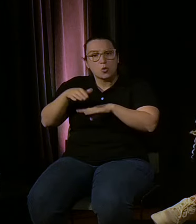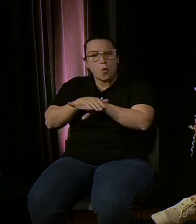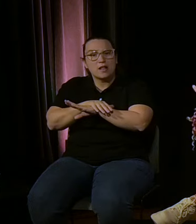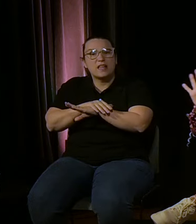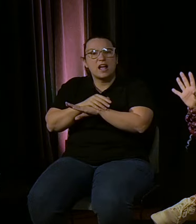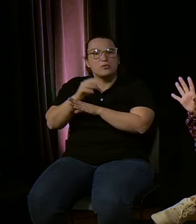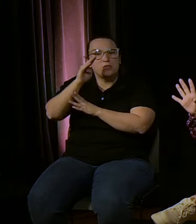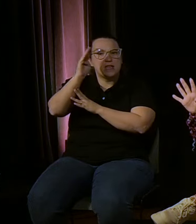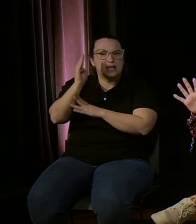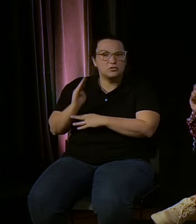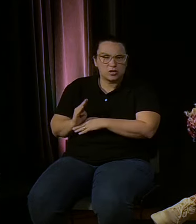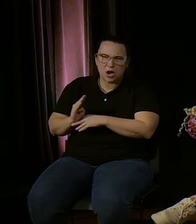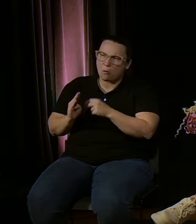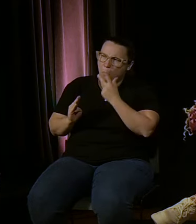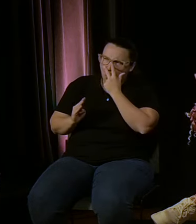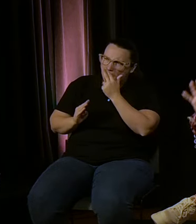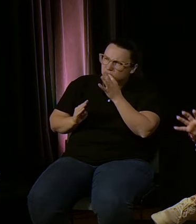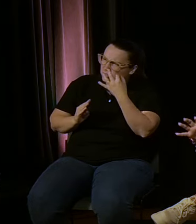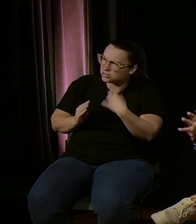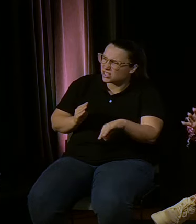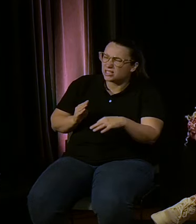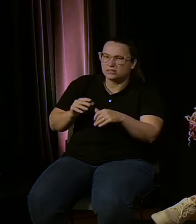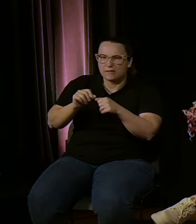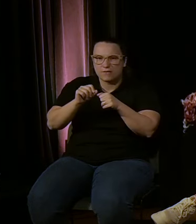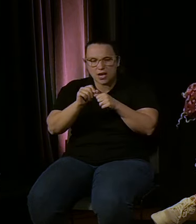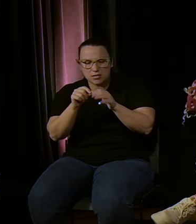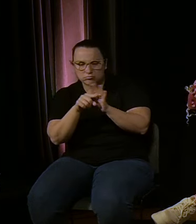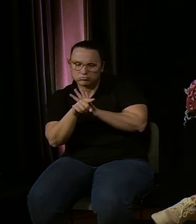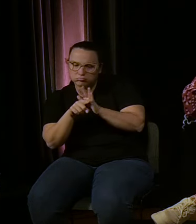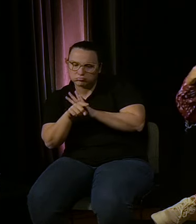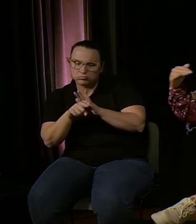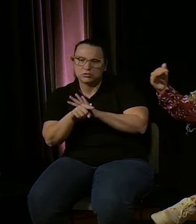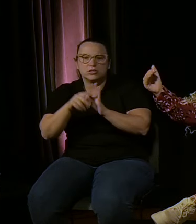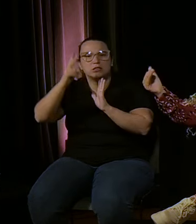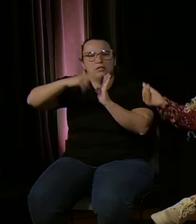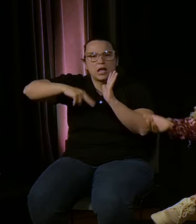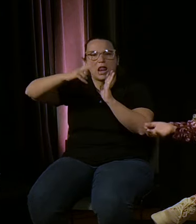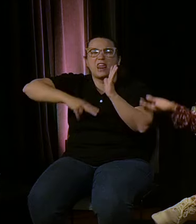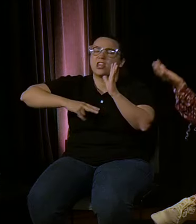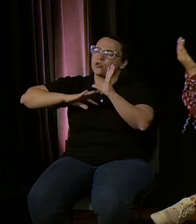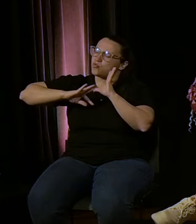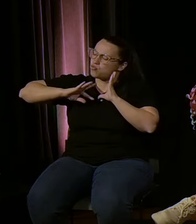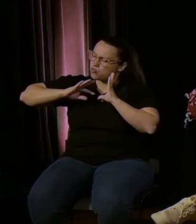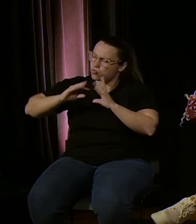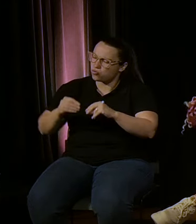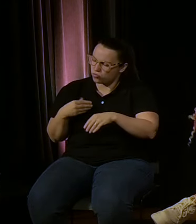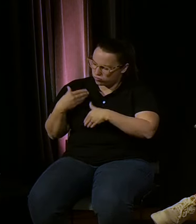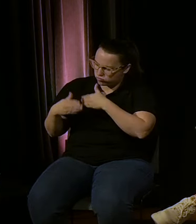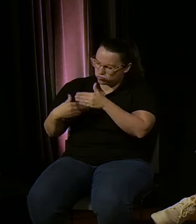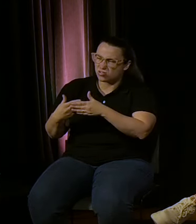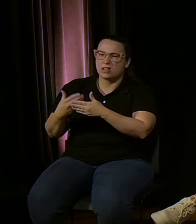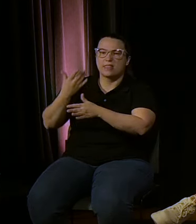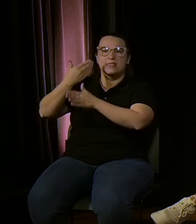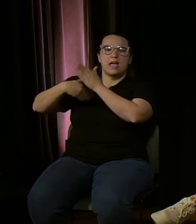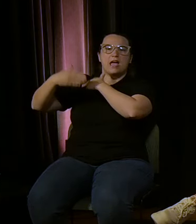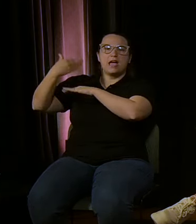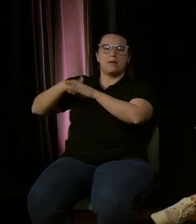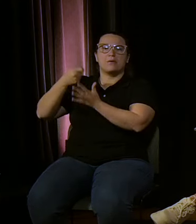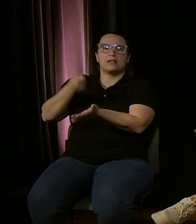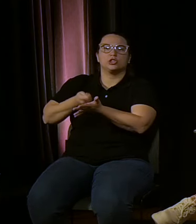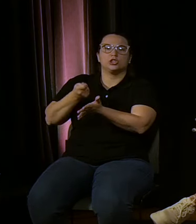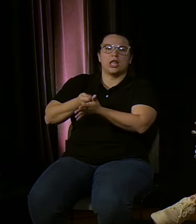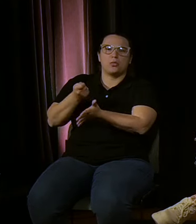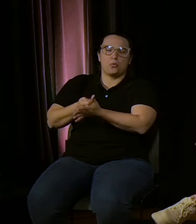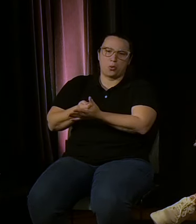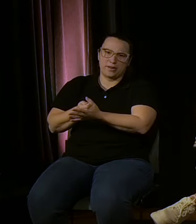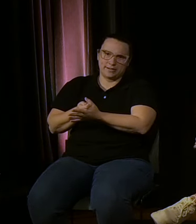Arquivo Nacional, eu posso estar falando besteira aqui, mas ela fez essa consulta e está lendo todo o processo da época da ditadura,